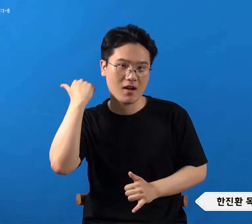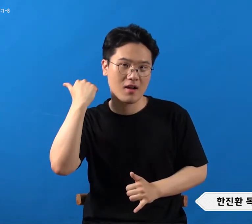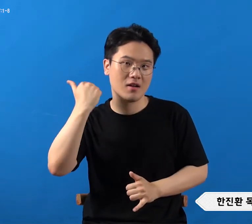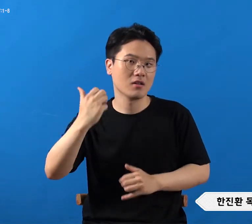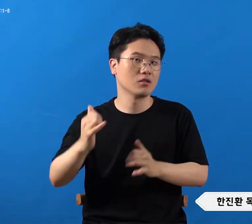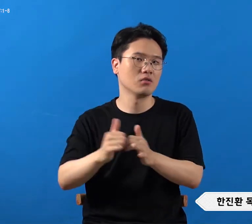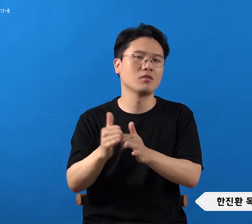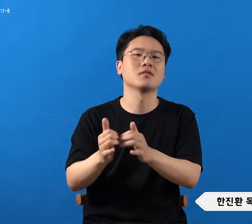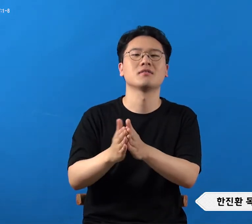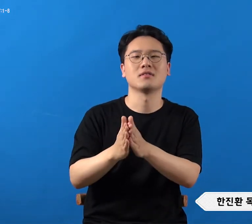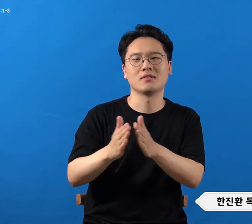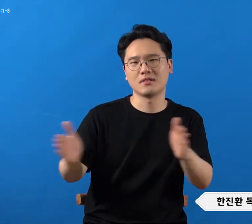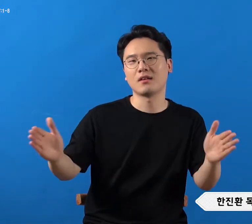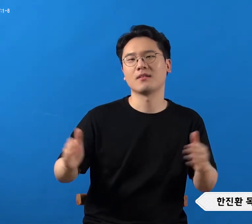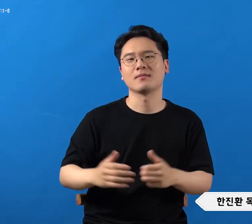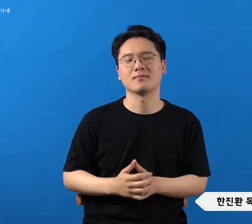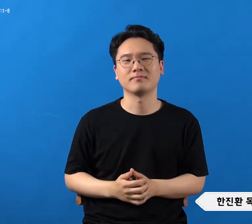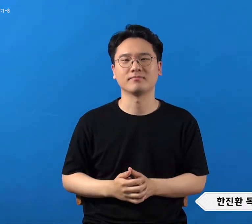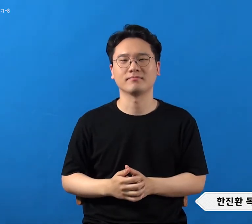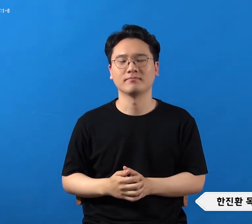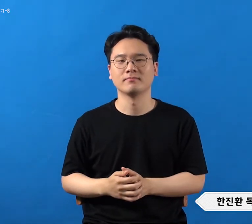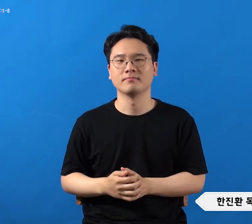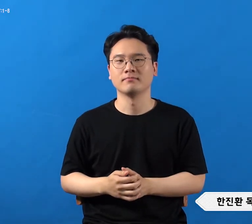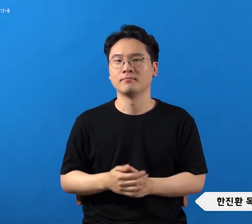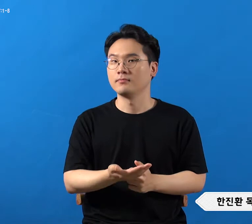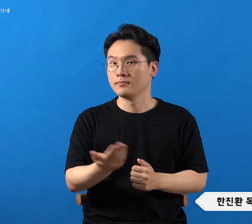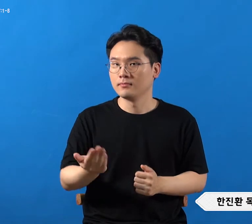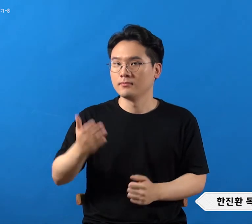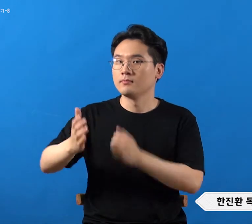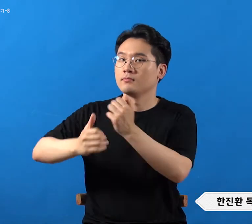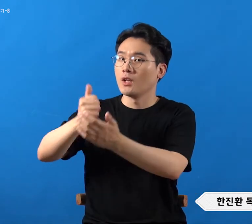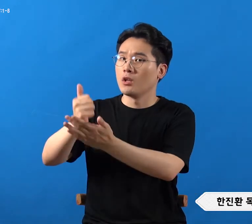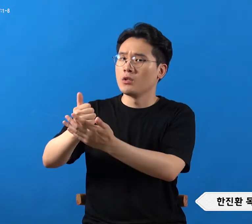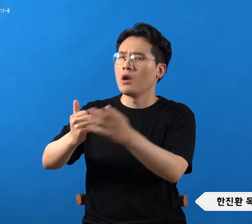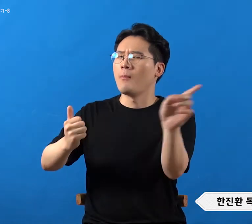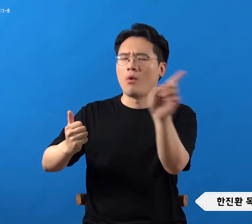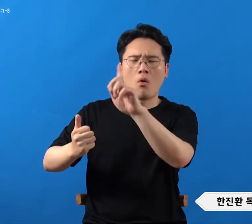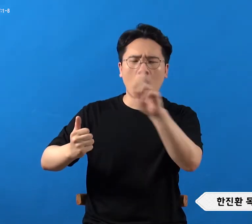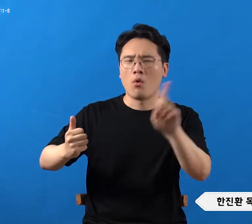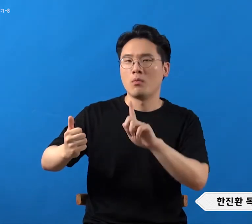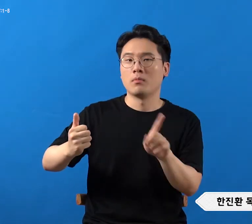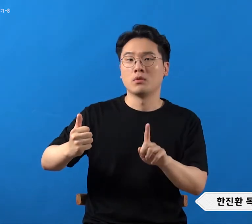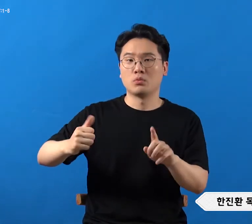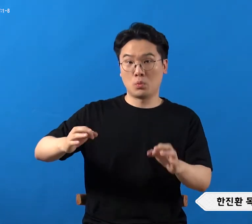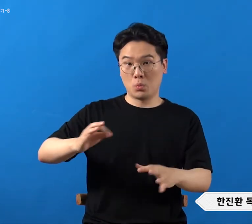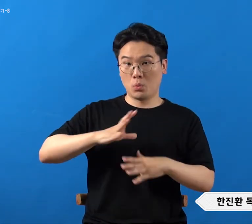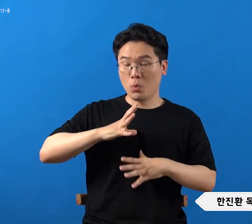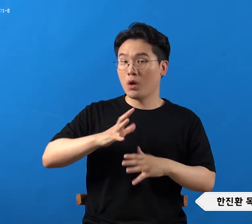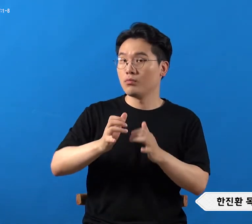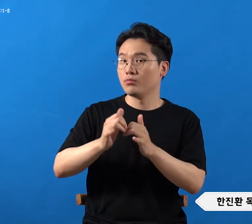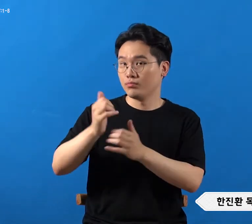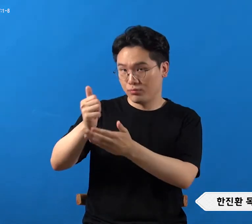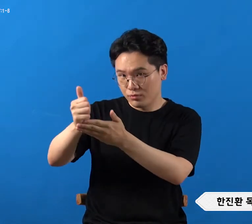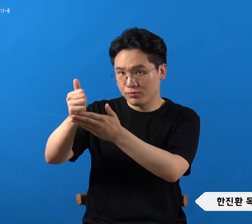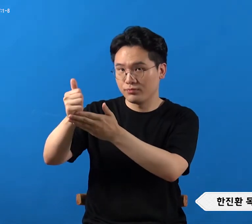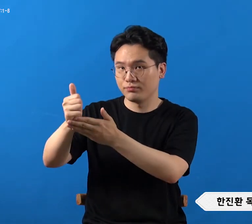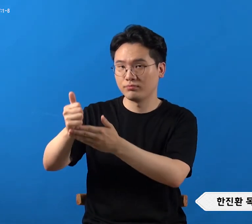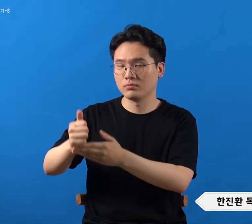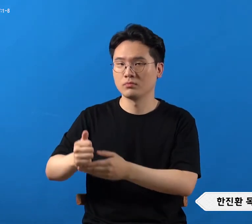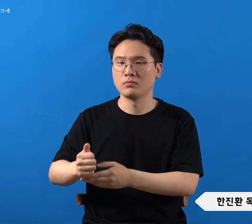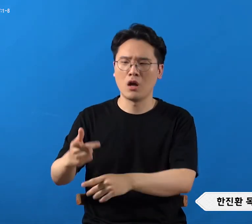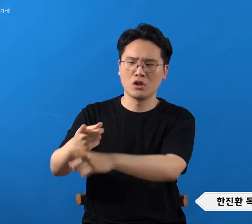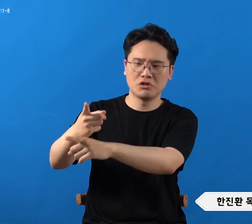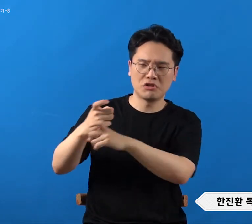전쟁을 시작하는 것이죠. 여러분, 하나님이 얼마나 놀라우신 분이십니까? 어떻게 적의